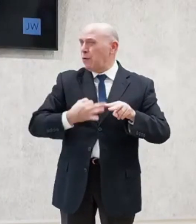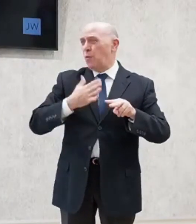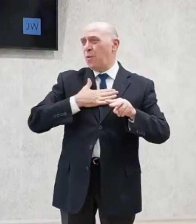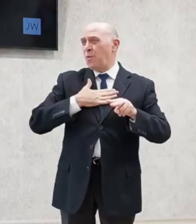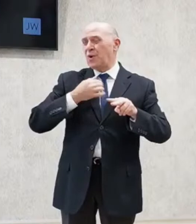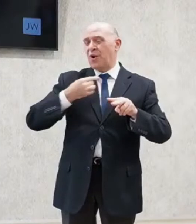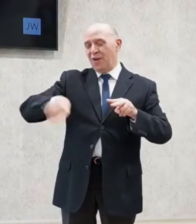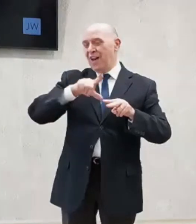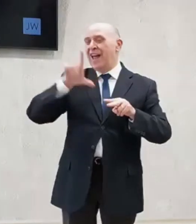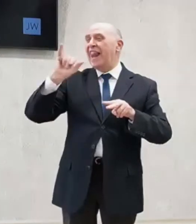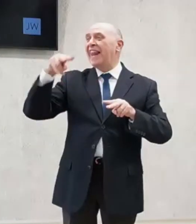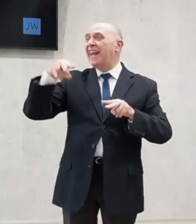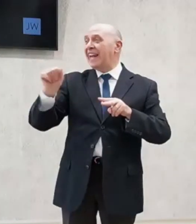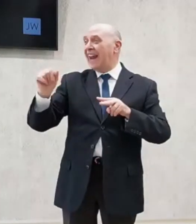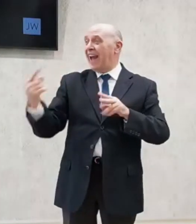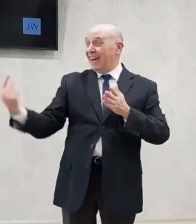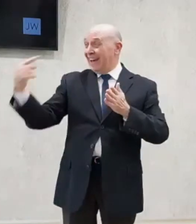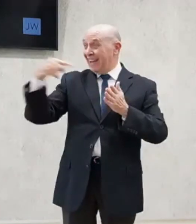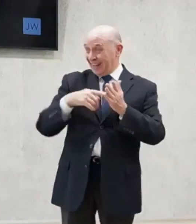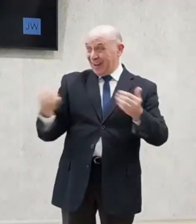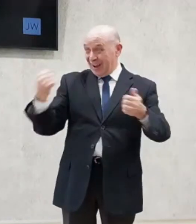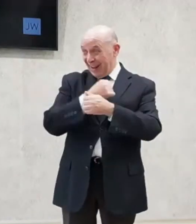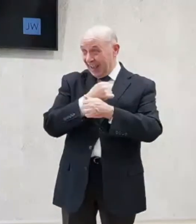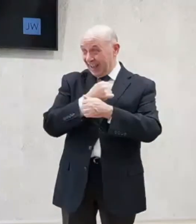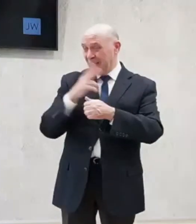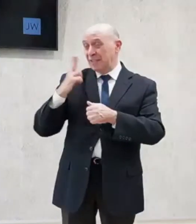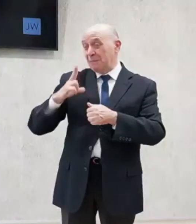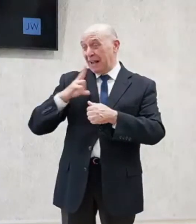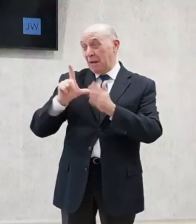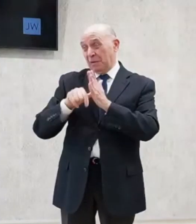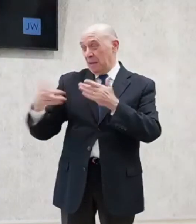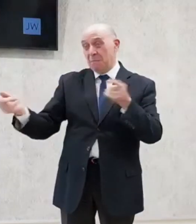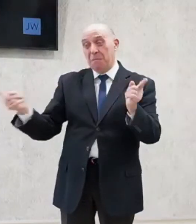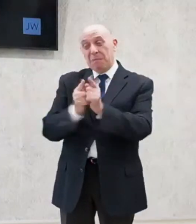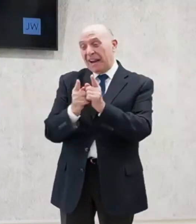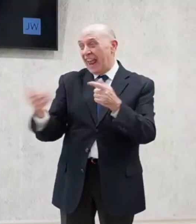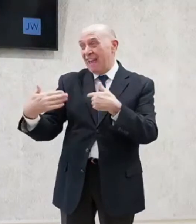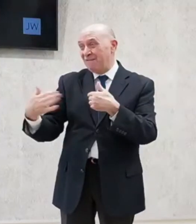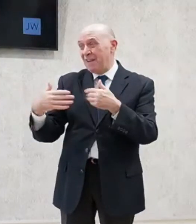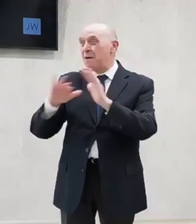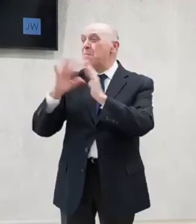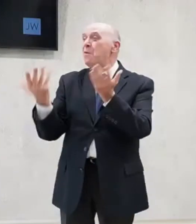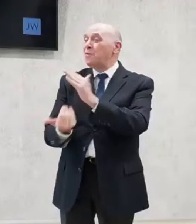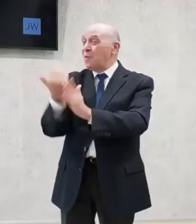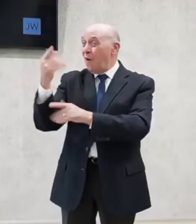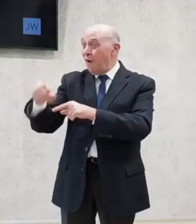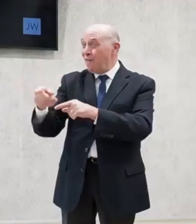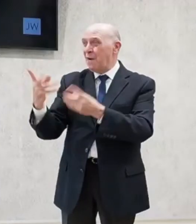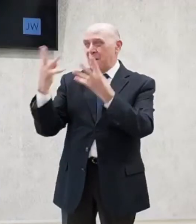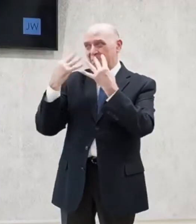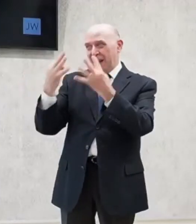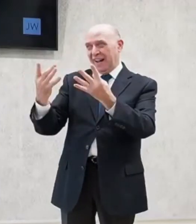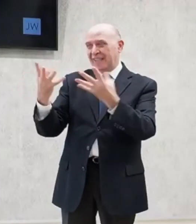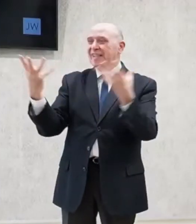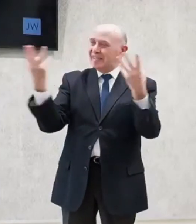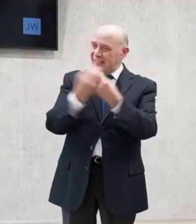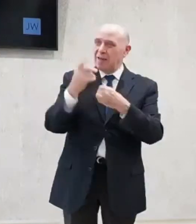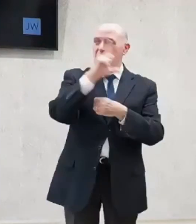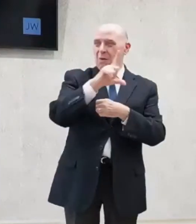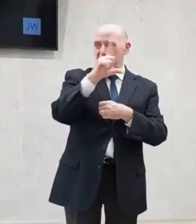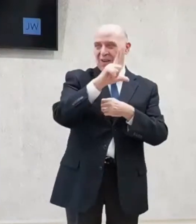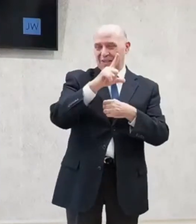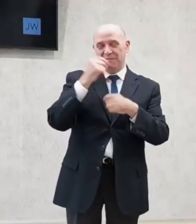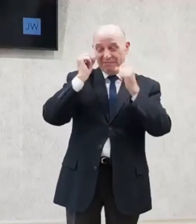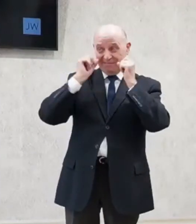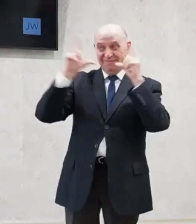che Lina si ricongiungerà Speriamo nel più breve tempo possibile nel nuovo mondo nel Paradiso a Luigi e qualche cosa di